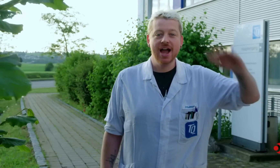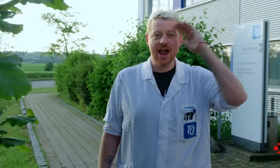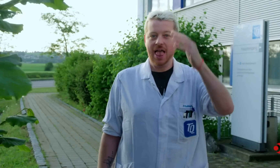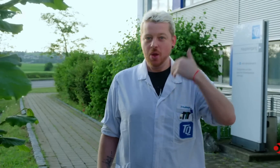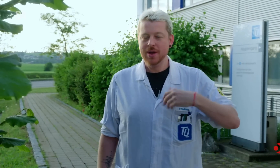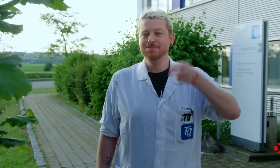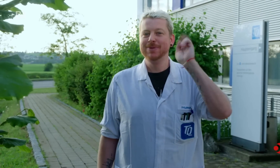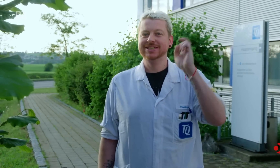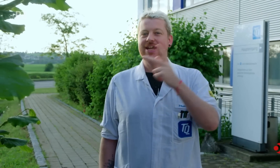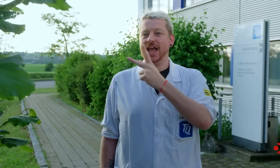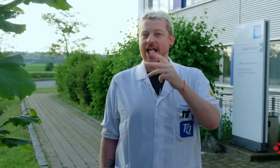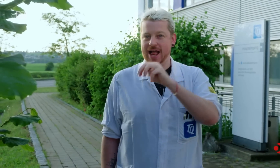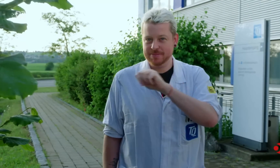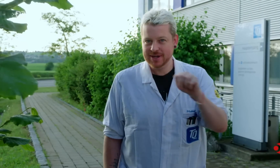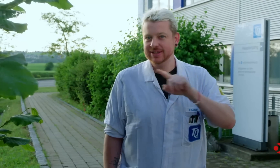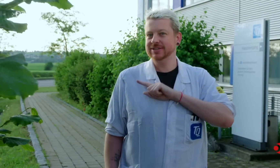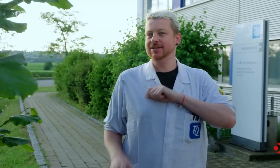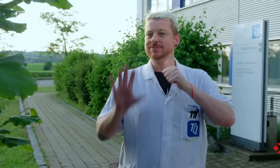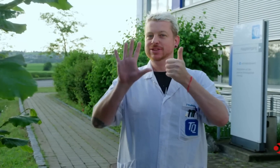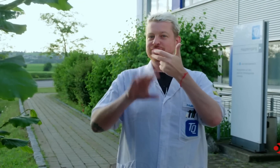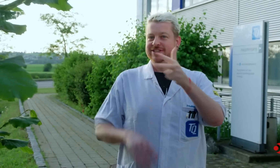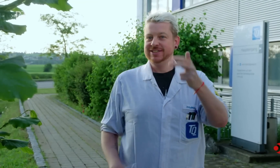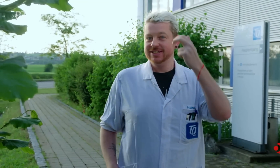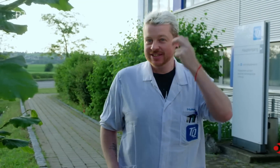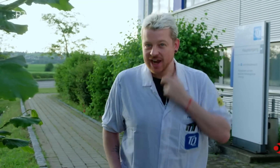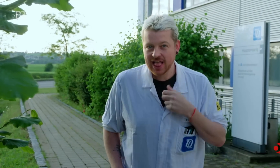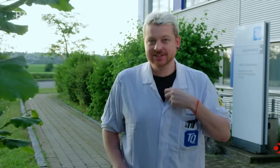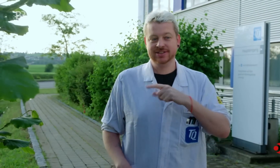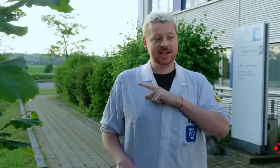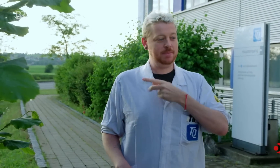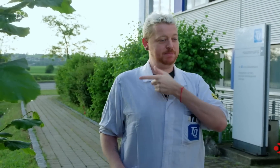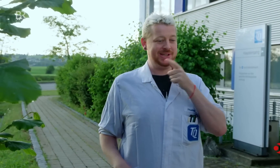Hallo, ich bin Pascal Kleinmeier, 36 Jahre alt und von Beruf